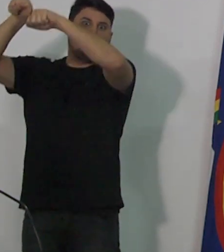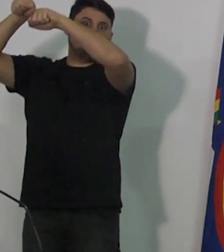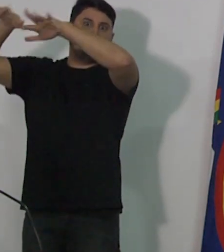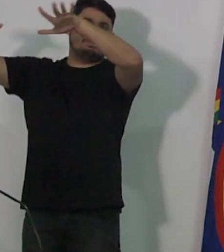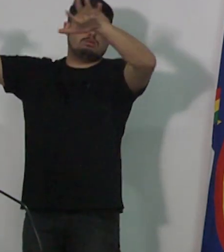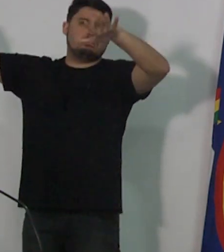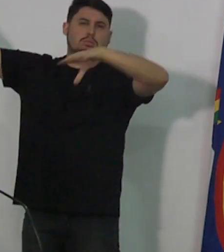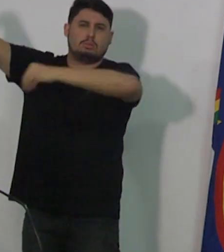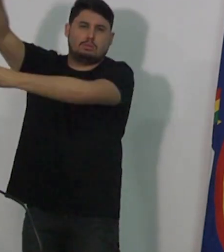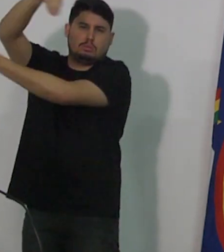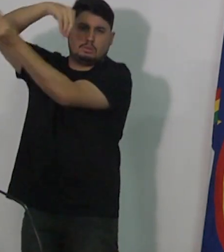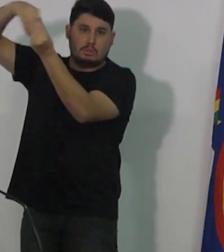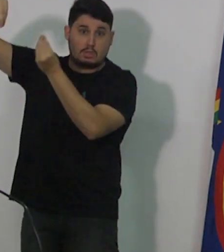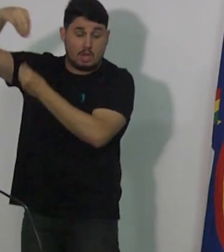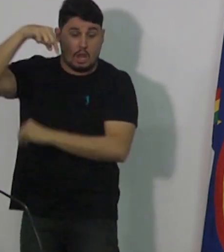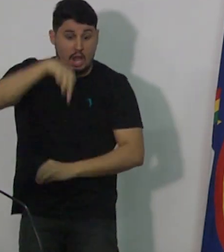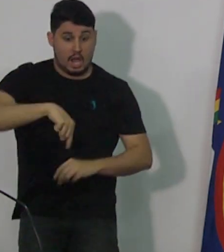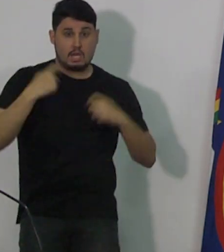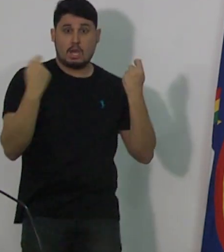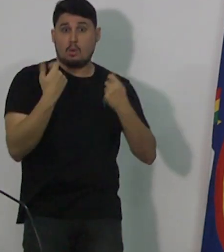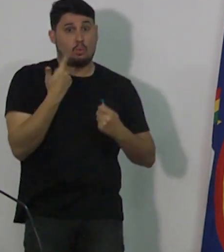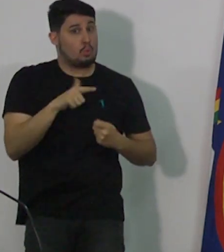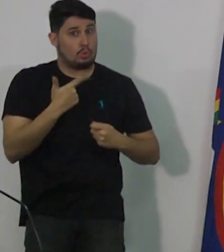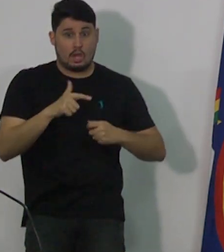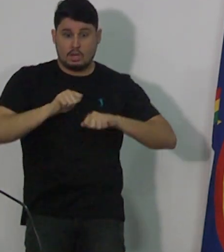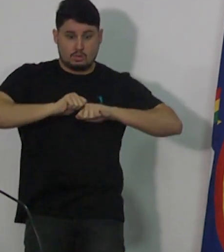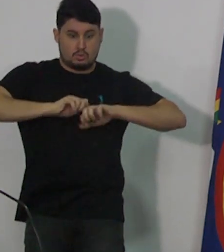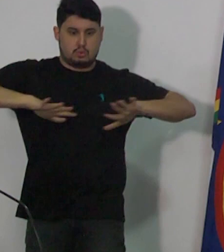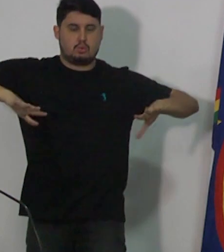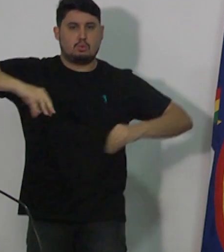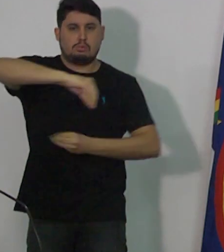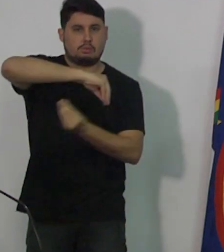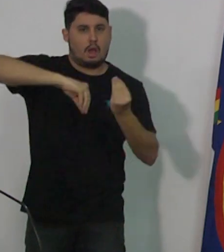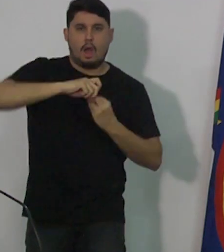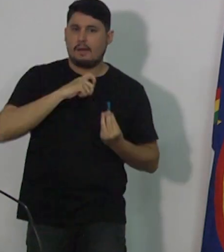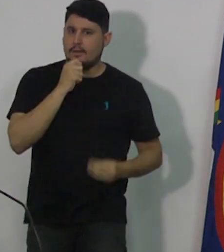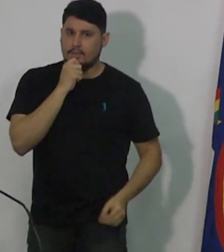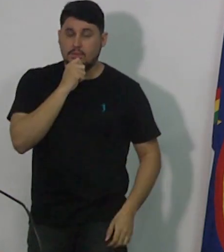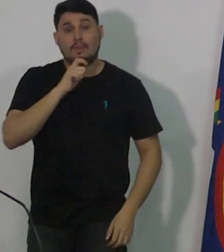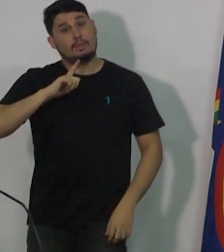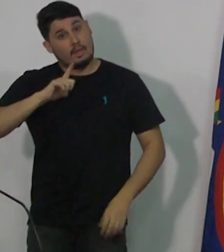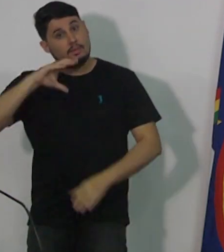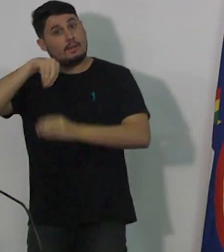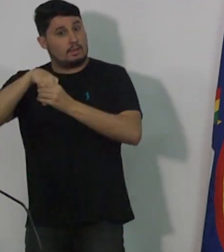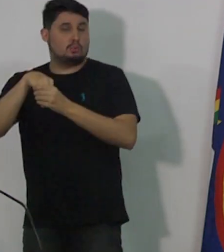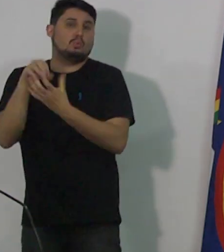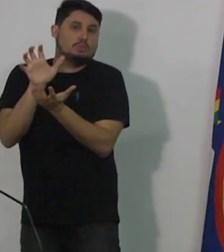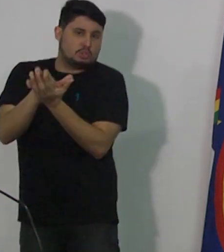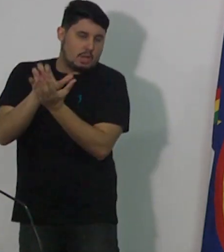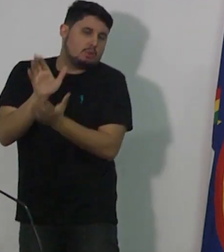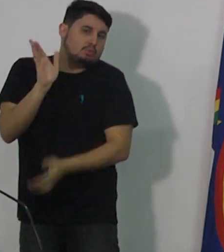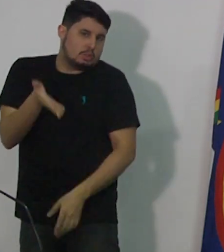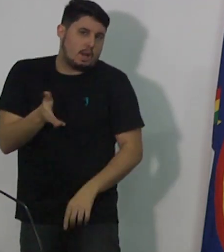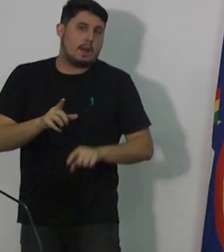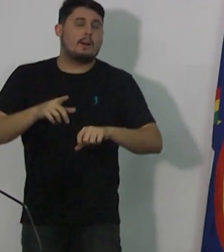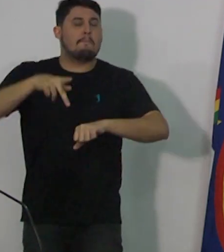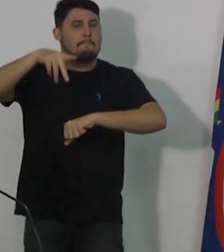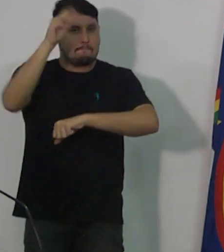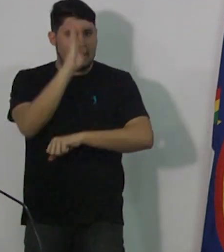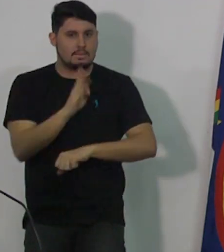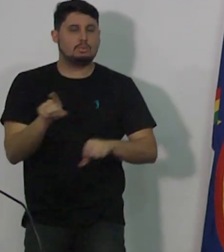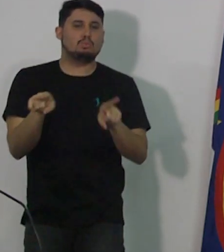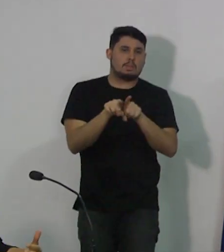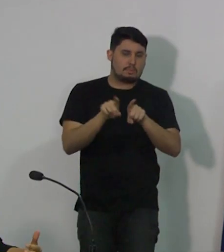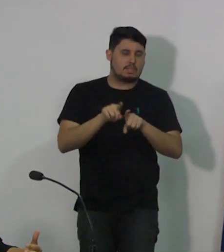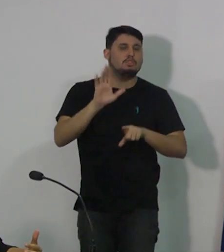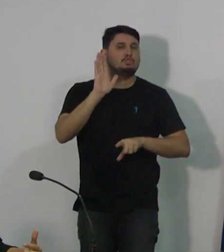comunitária ainda na nossa cidade, a gente tem no nosso estado e em alguns estados do país. É, essa pessoa veio para cá, já estava